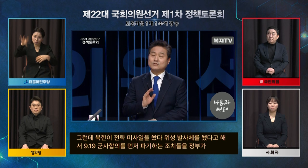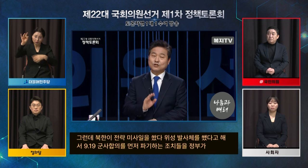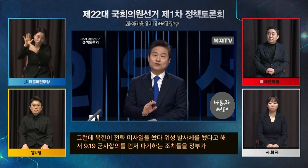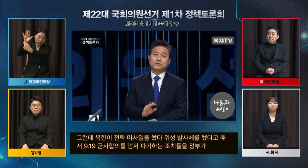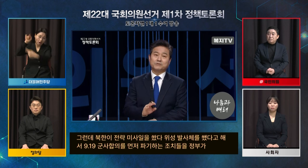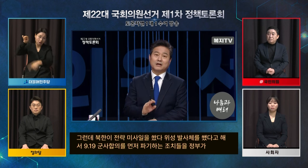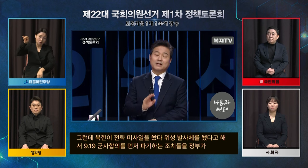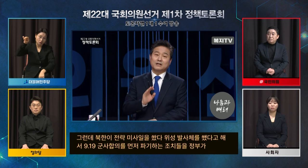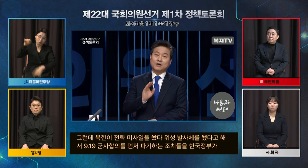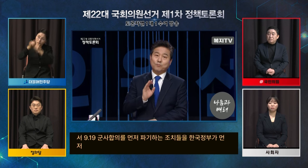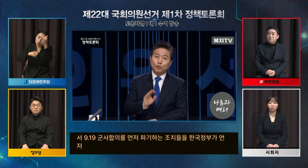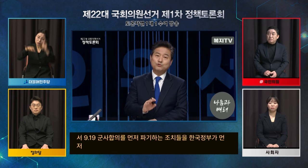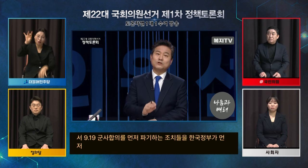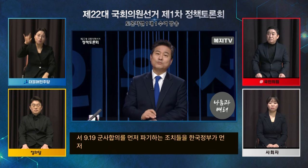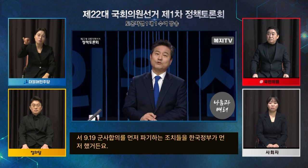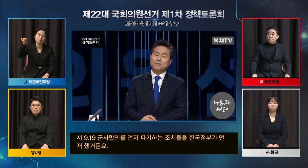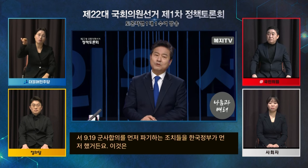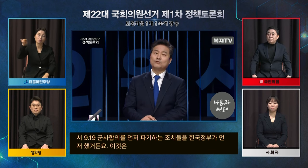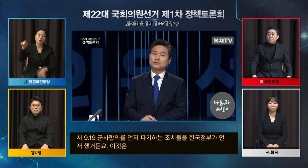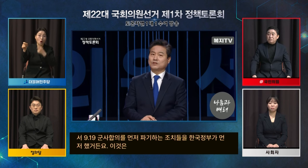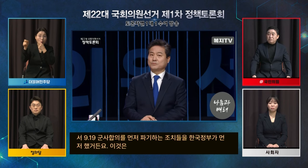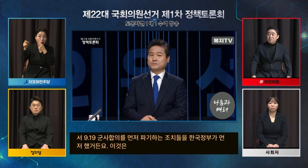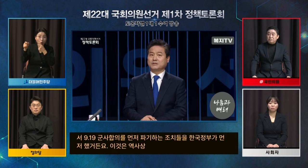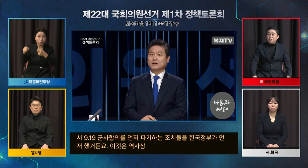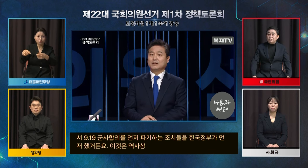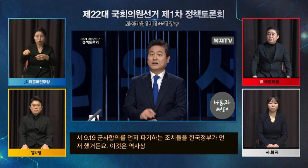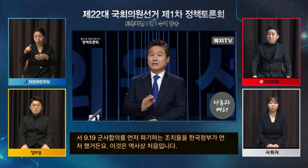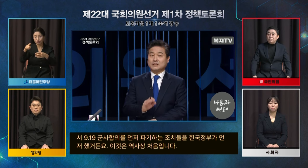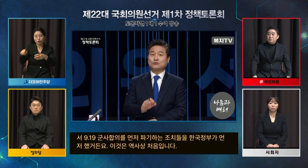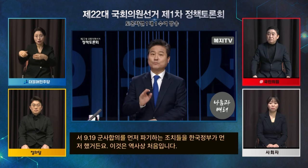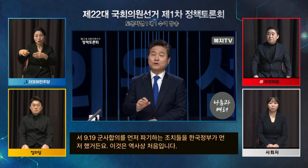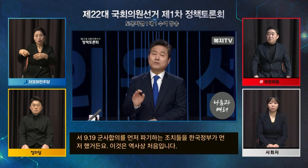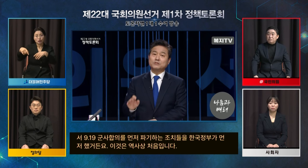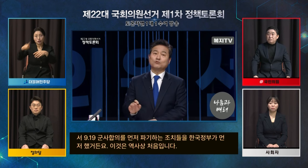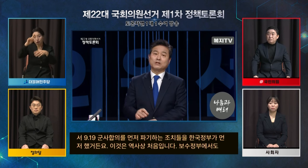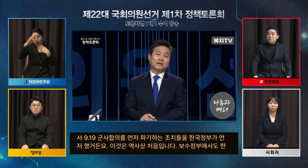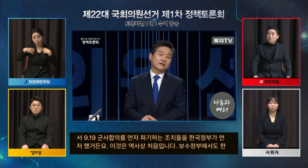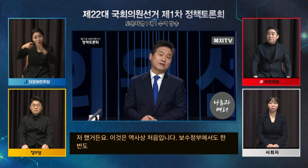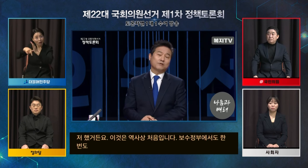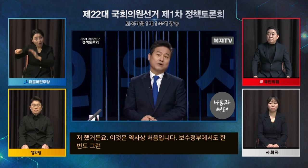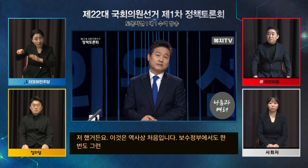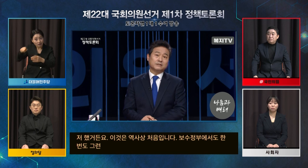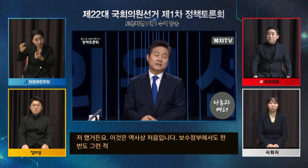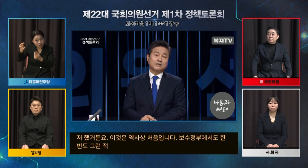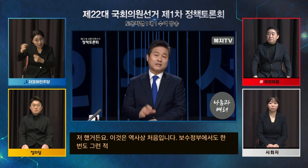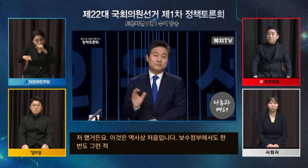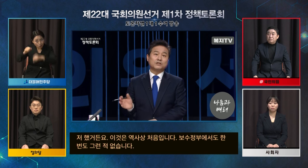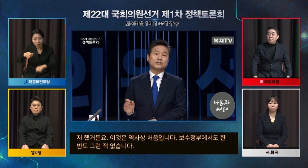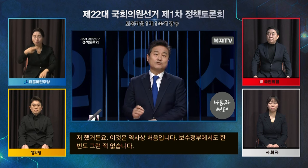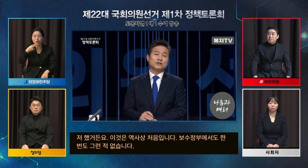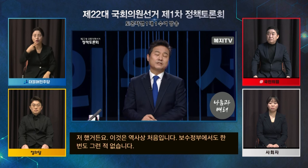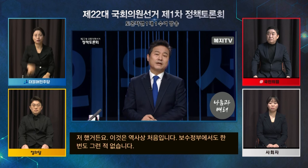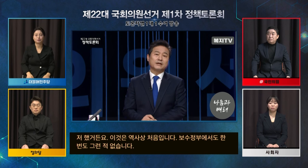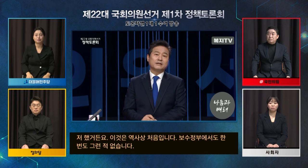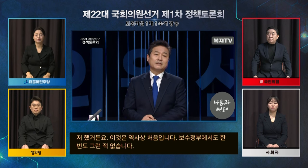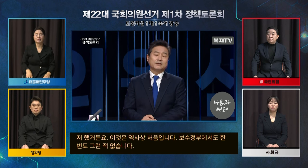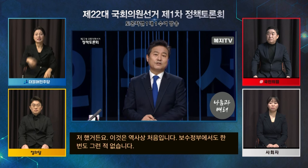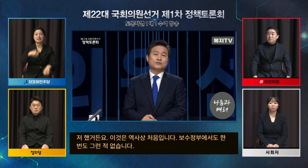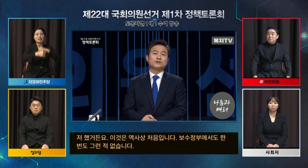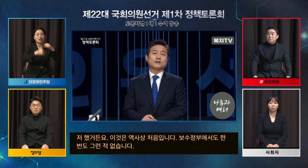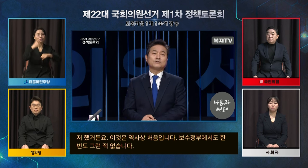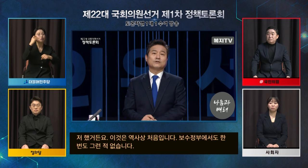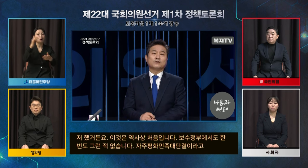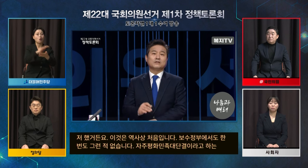처음입니다. 보수정부에도 한 번도 그런 적이 없습니다. 자주평화민족대단결이라고 하는 김정은이 최근에